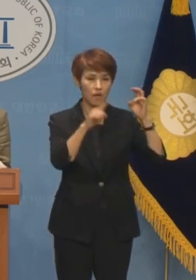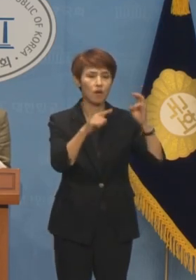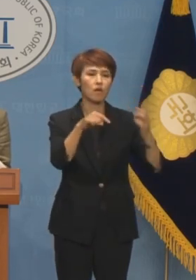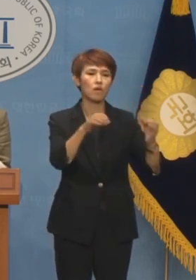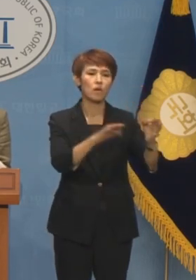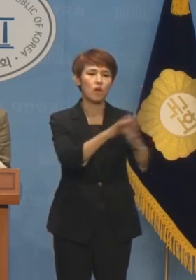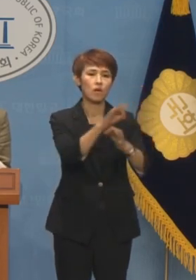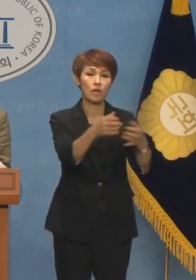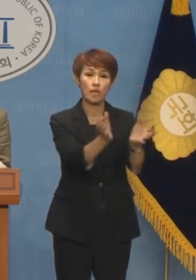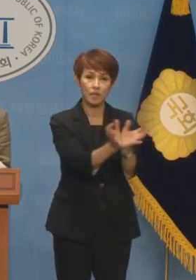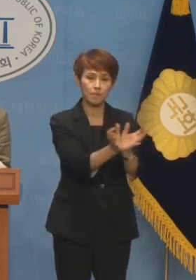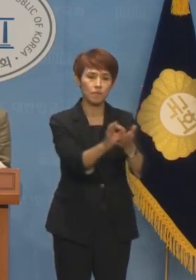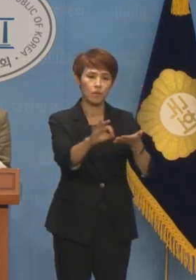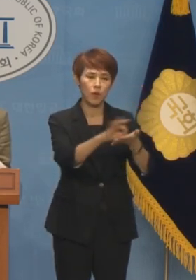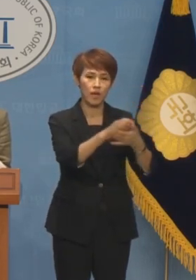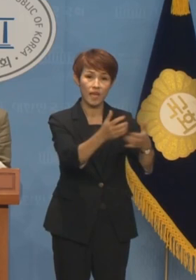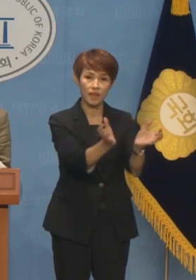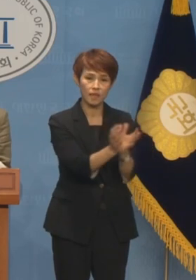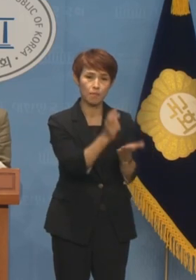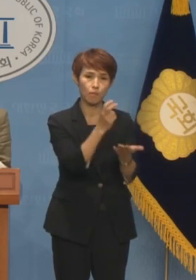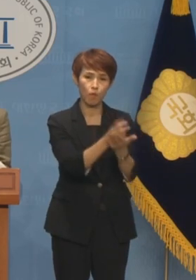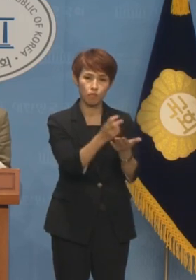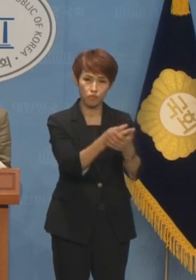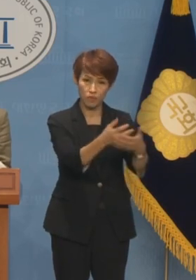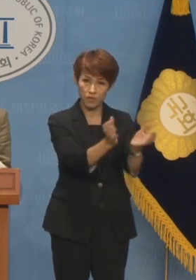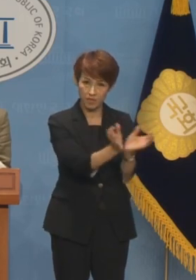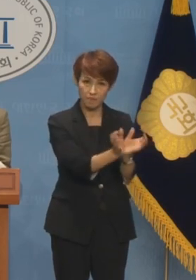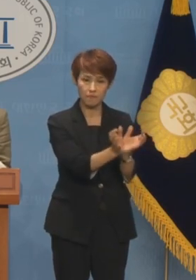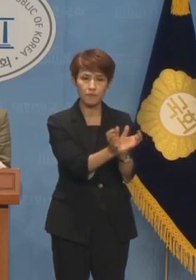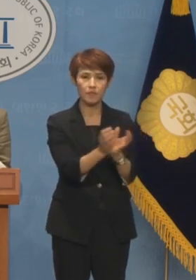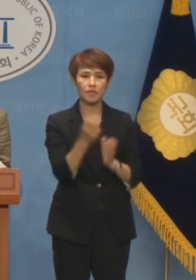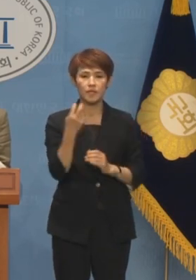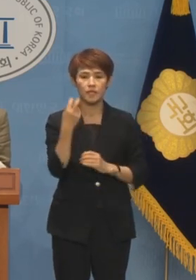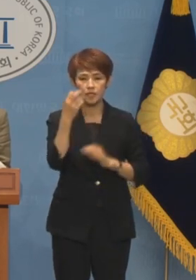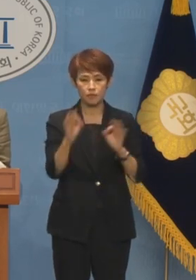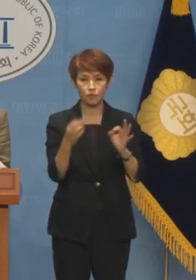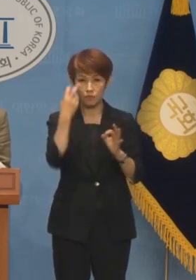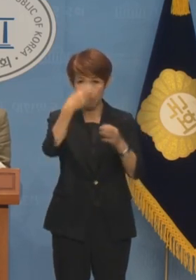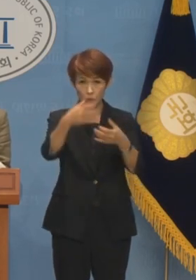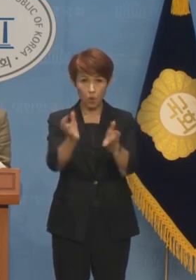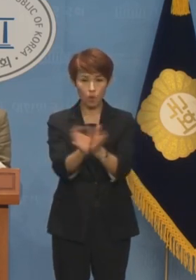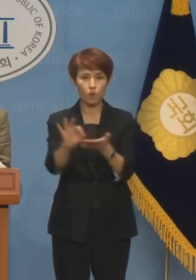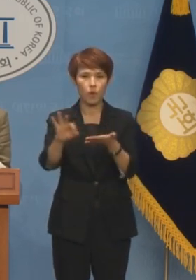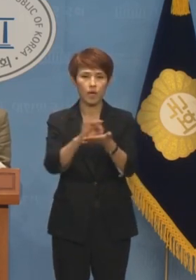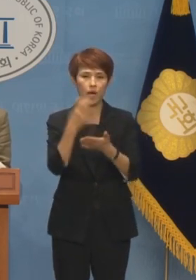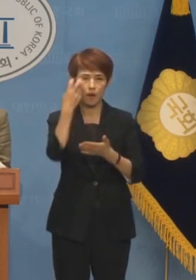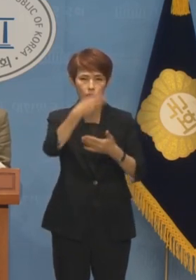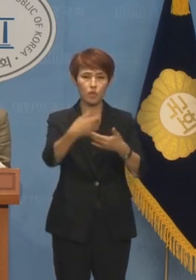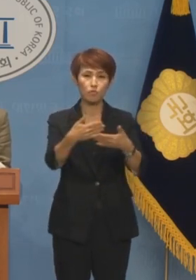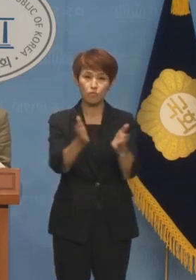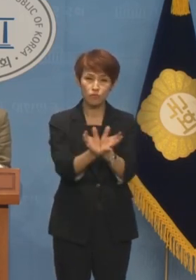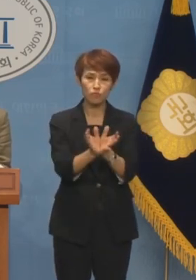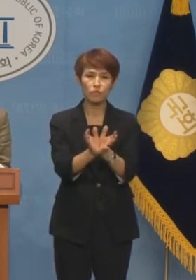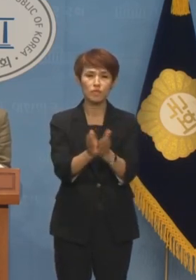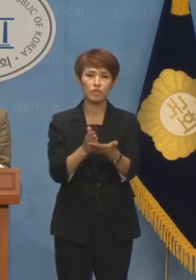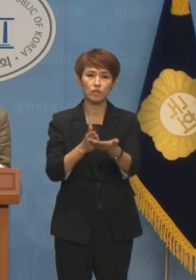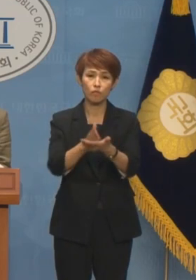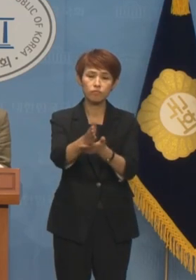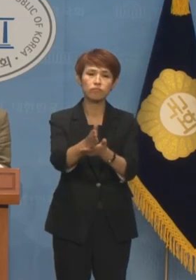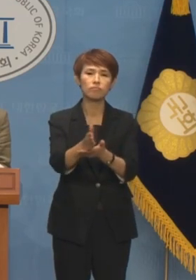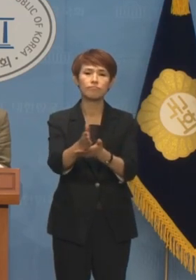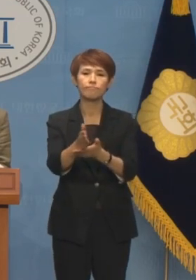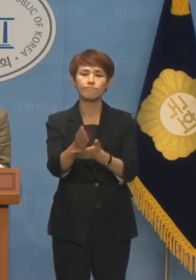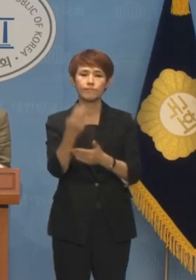경영팀, 회계팀, 법무부분, 금융감독원의 회계감리국, 회계감독국,